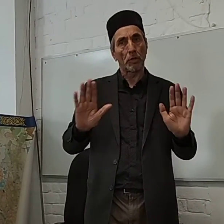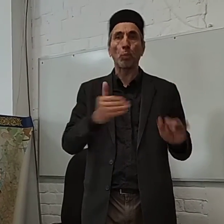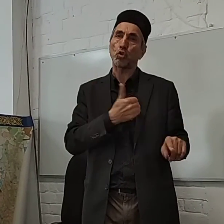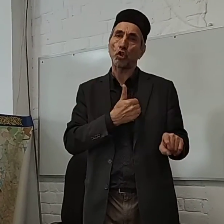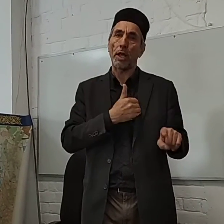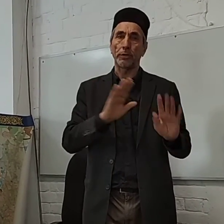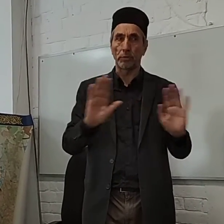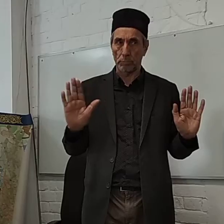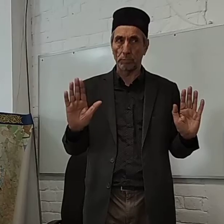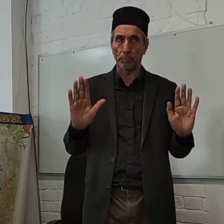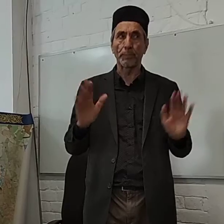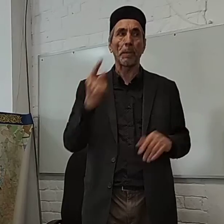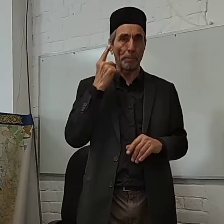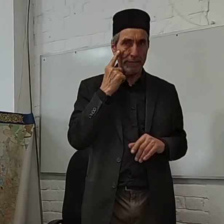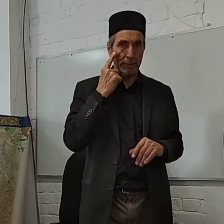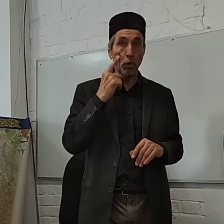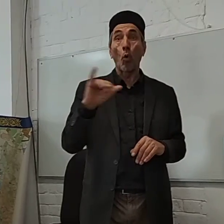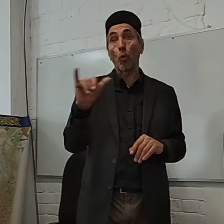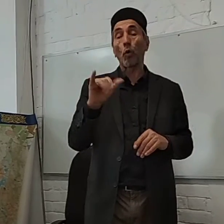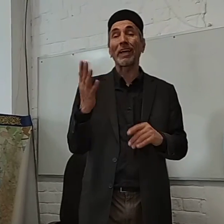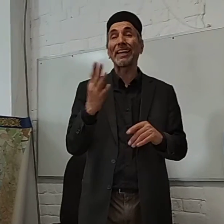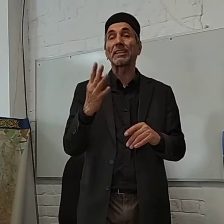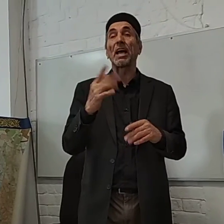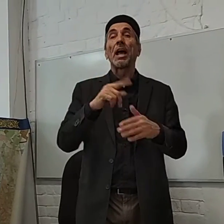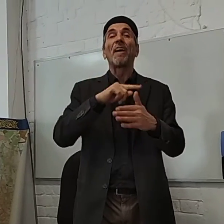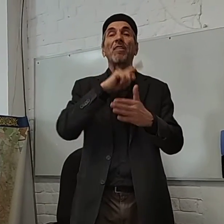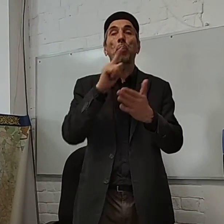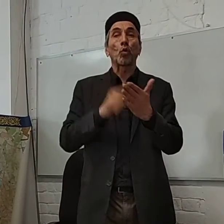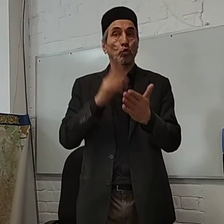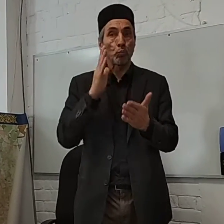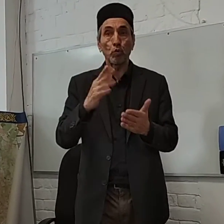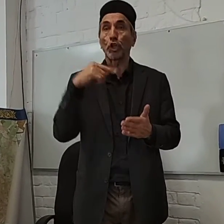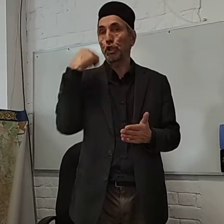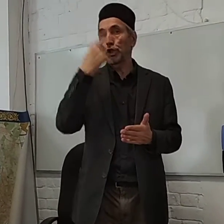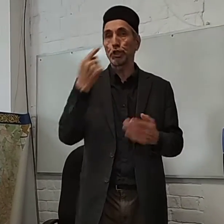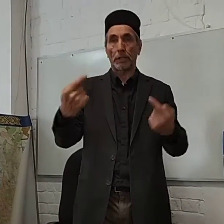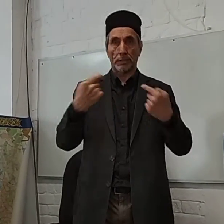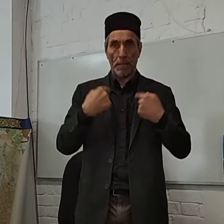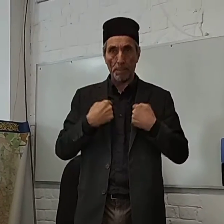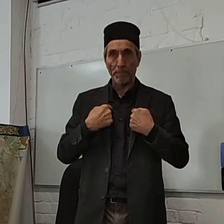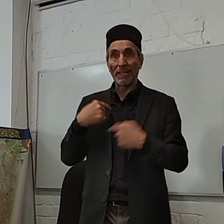Можно пожелать. Понятно. Кое-какие-то вопросы будут лично к нам.